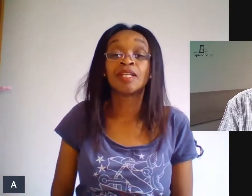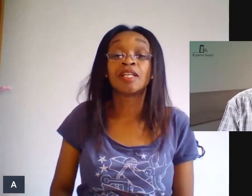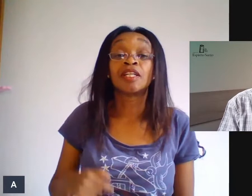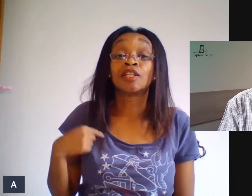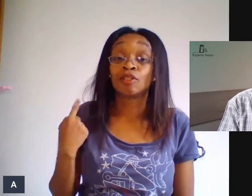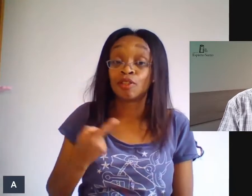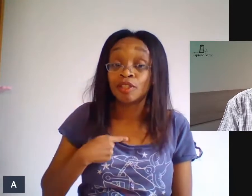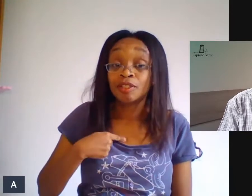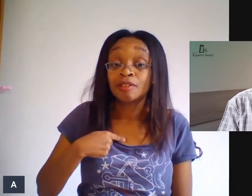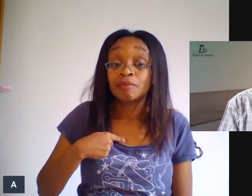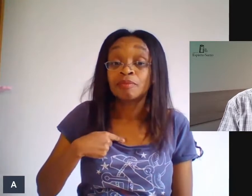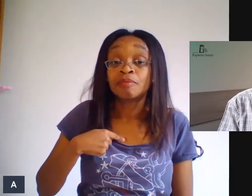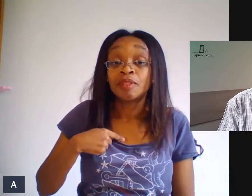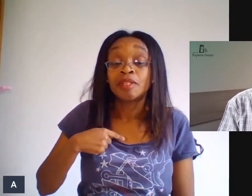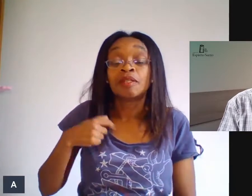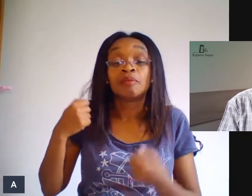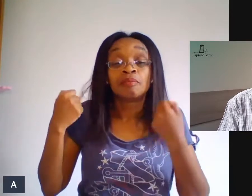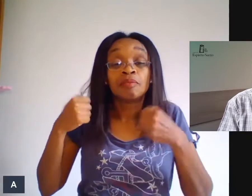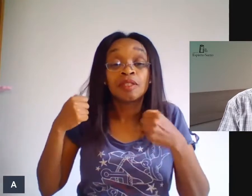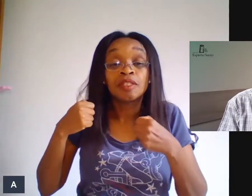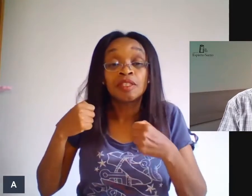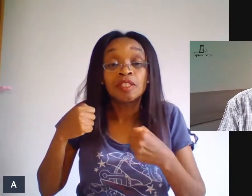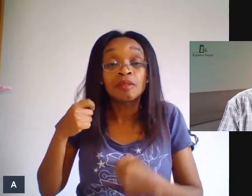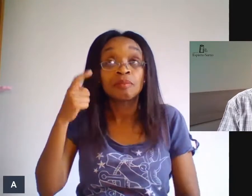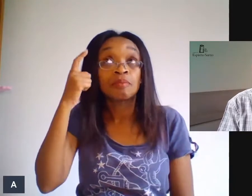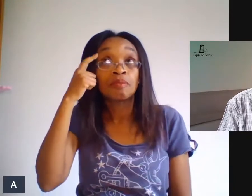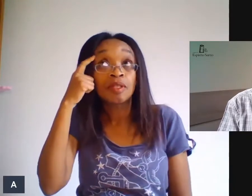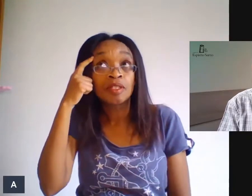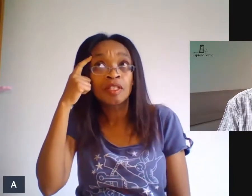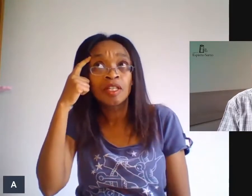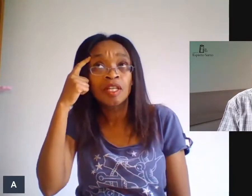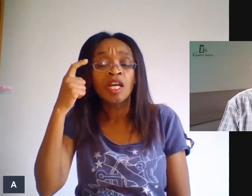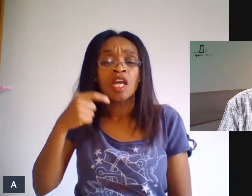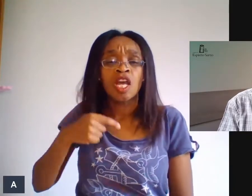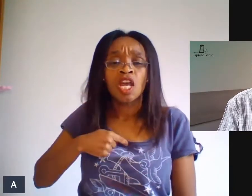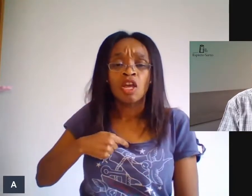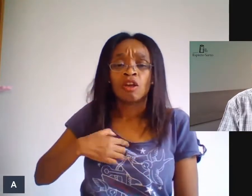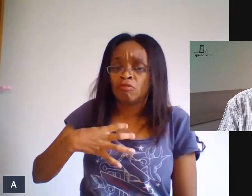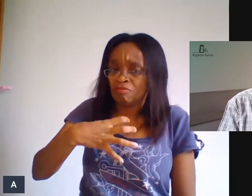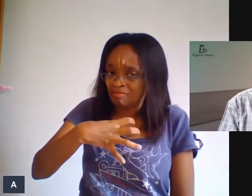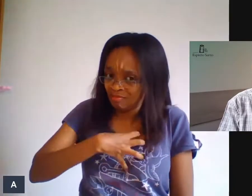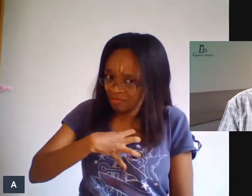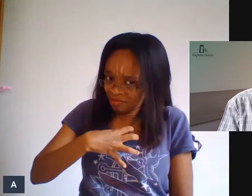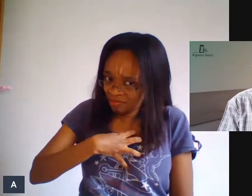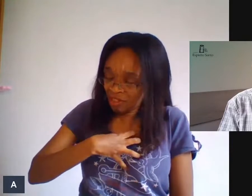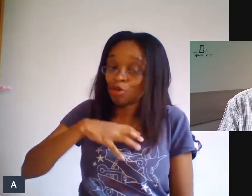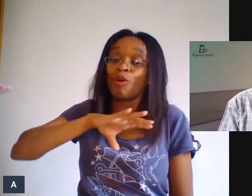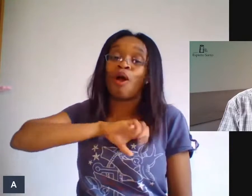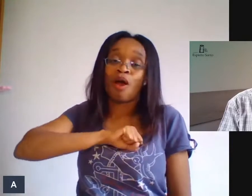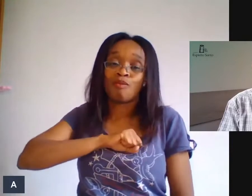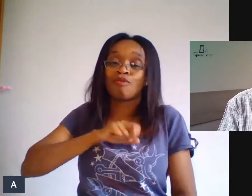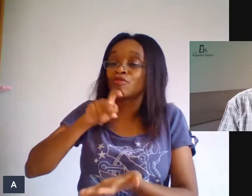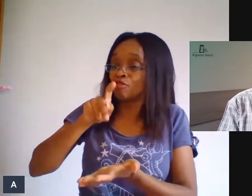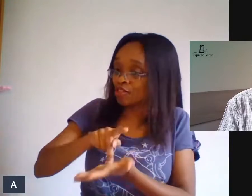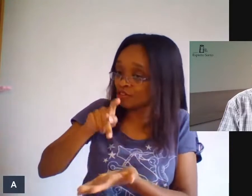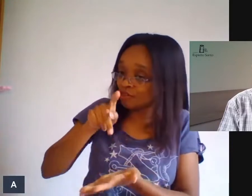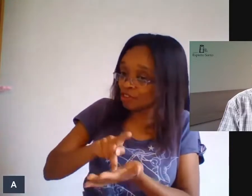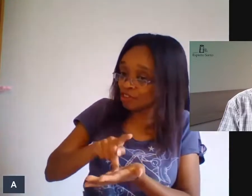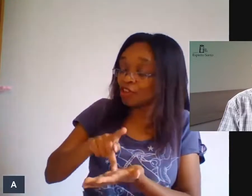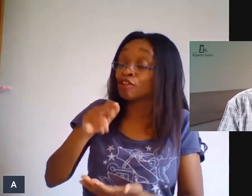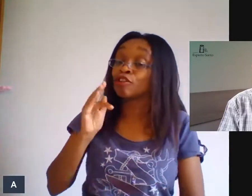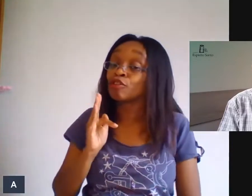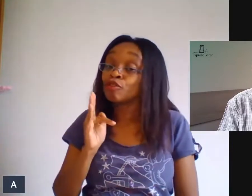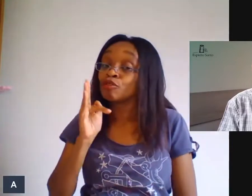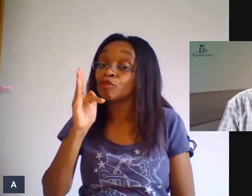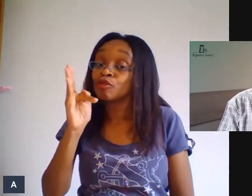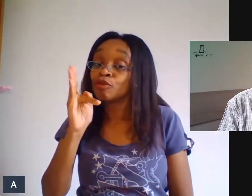ver se realmente o sentimento que eu sinto em relação à minha futura esposa, ao meu futuro